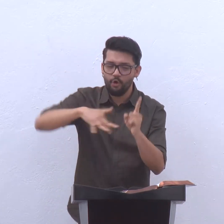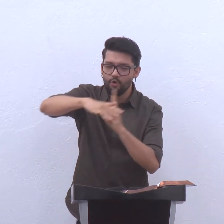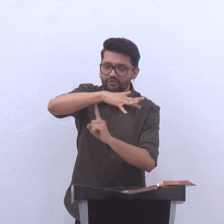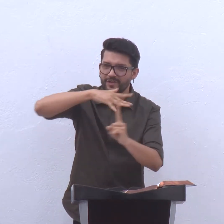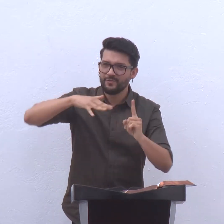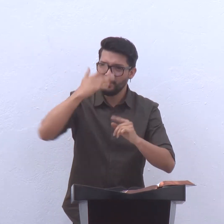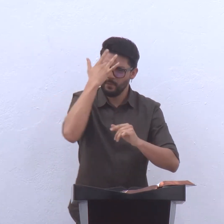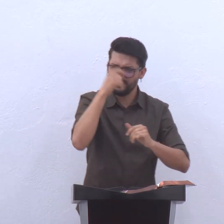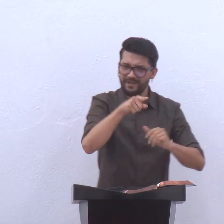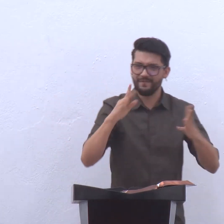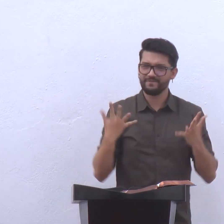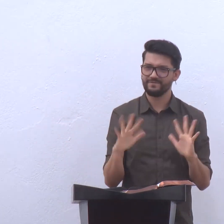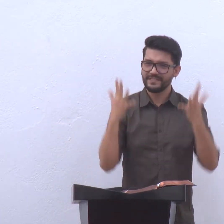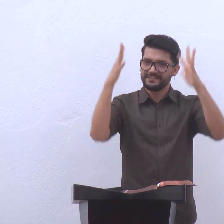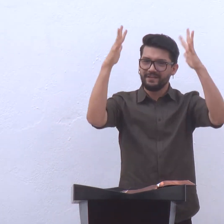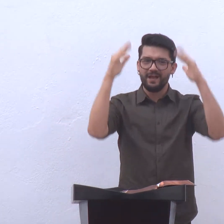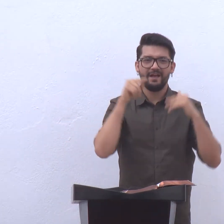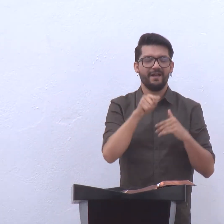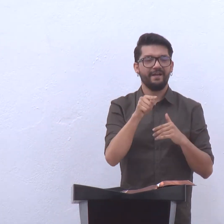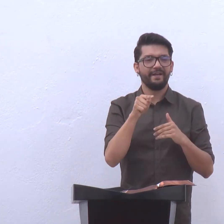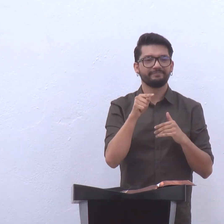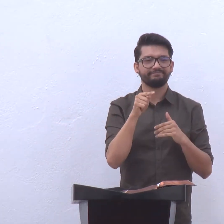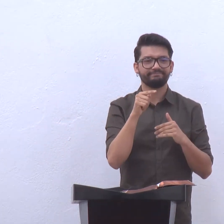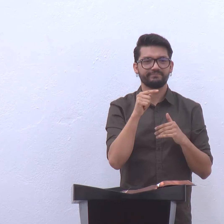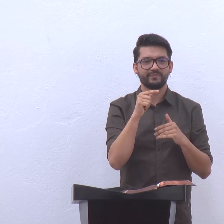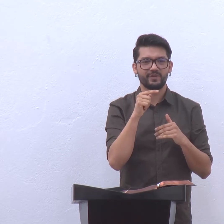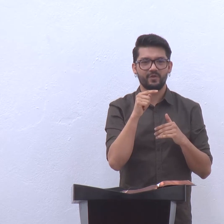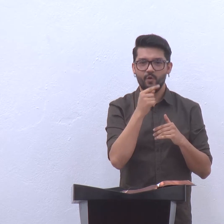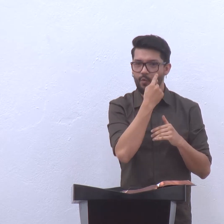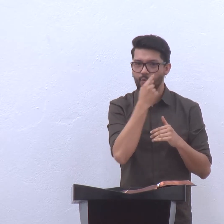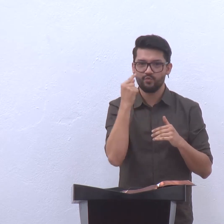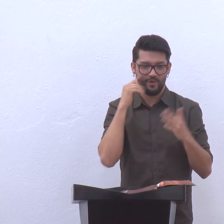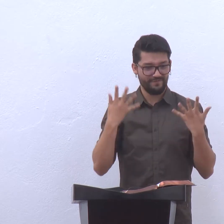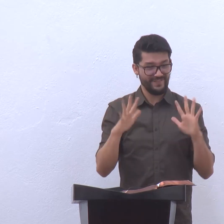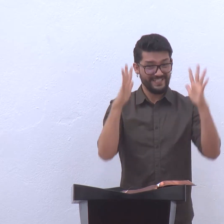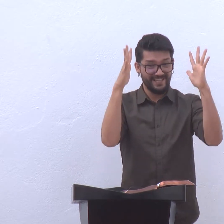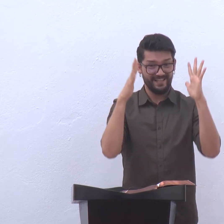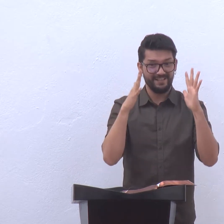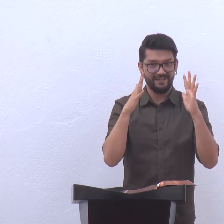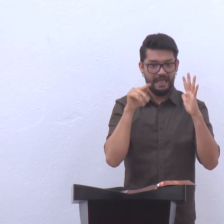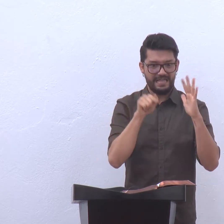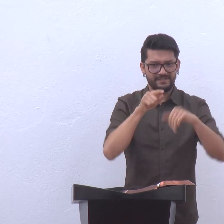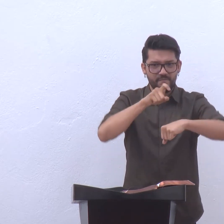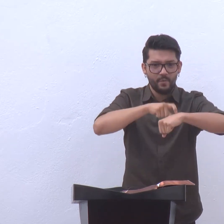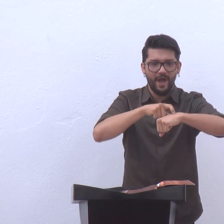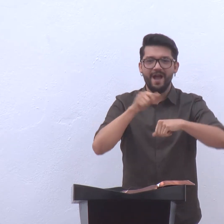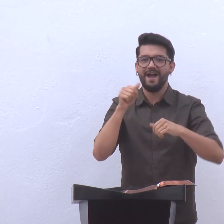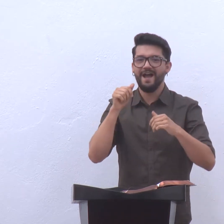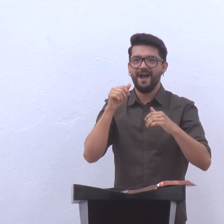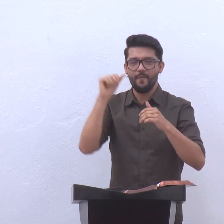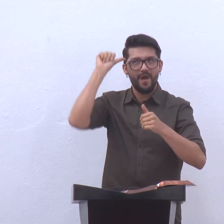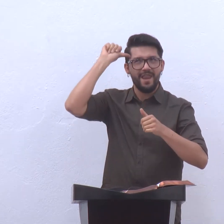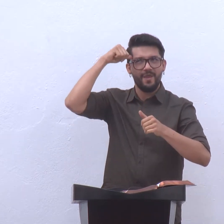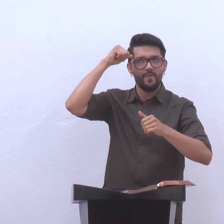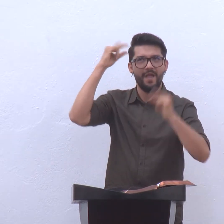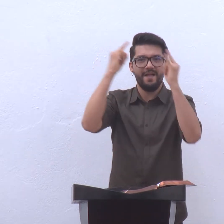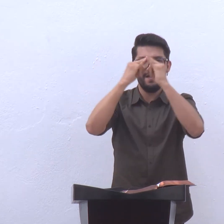significa esto? Entremos entonces en contexto con la fiesta de los tabernáculos. Cuando los judíos tenían la fiesta de